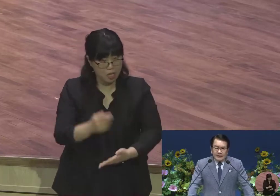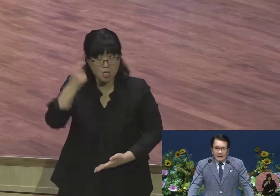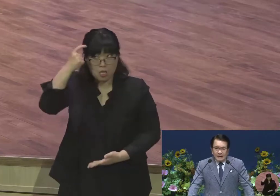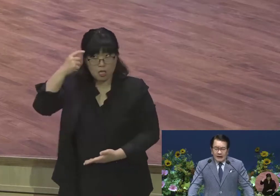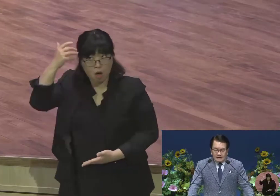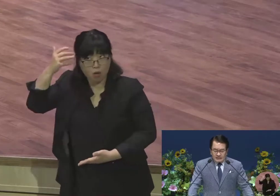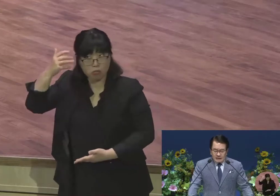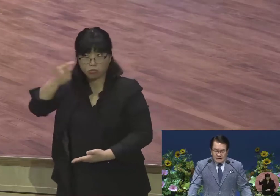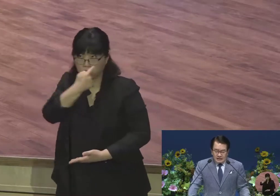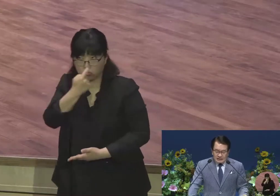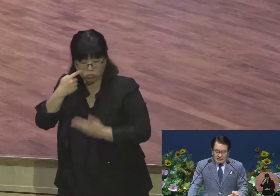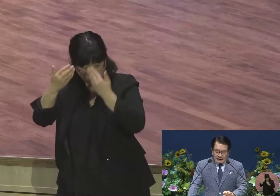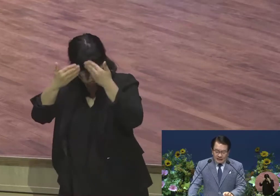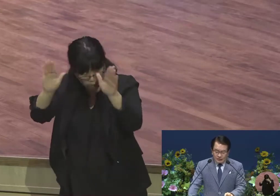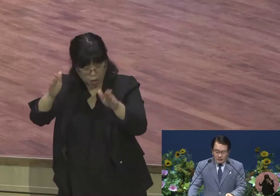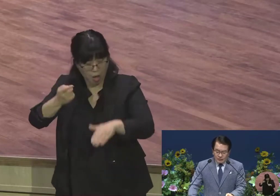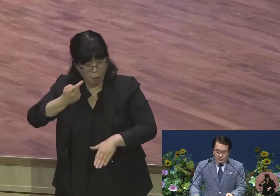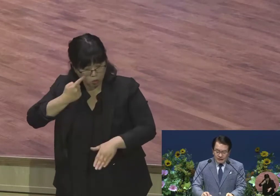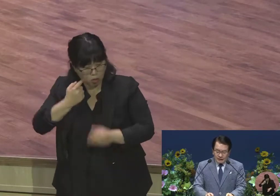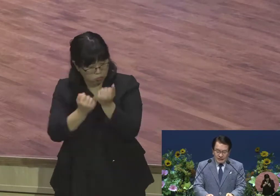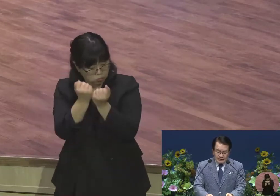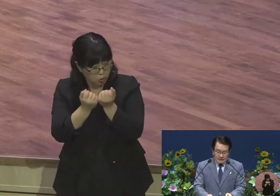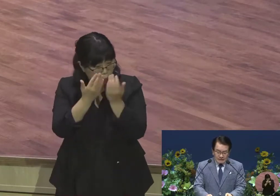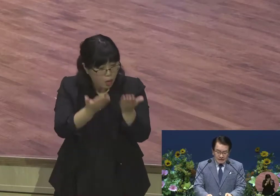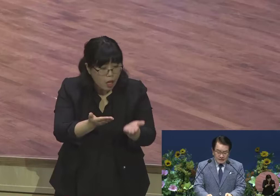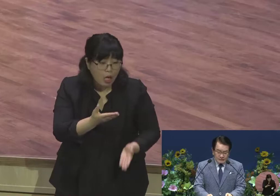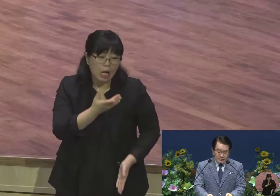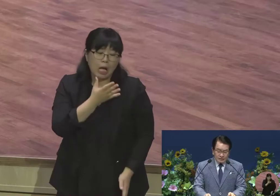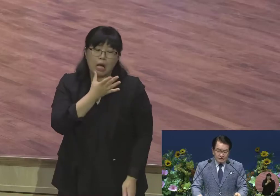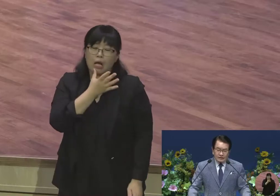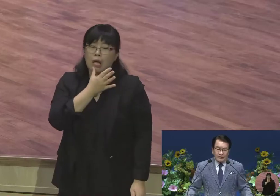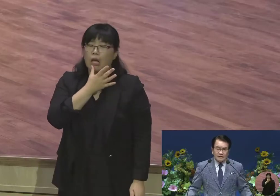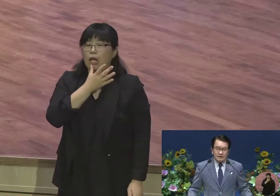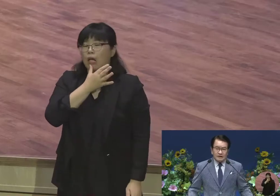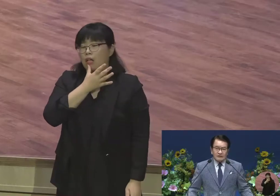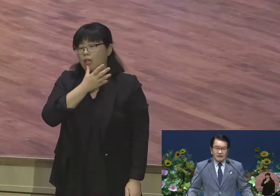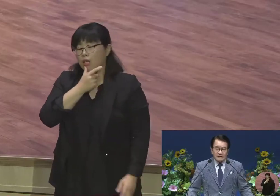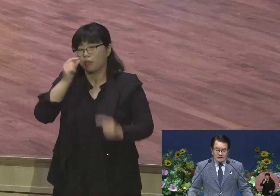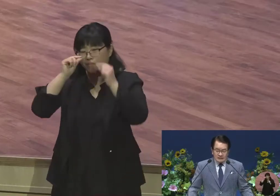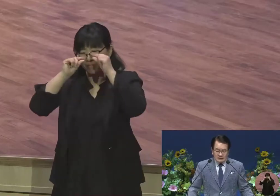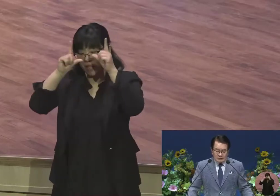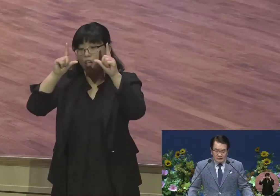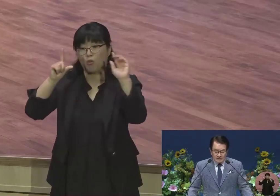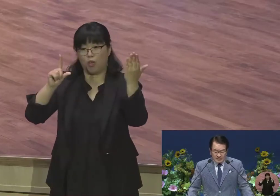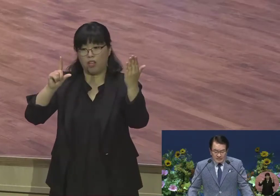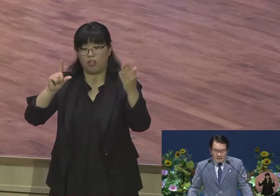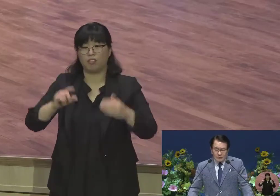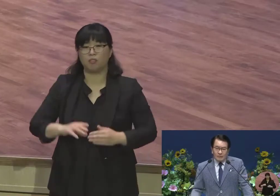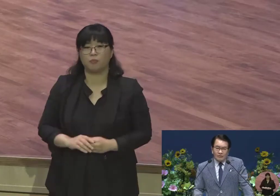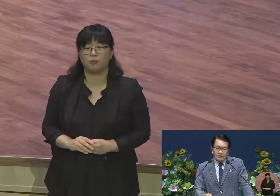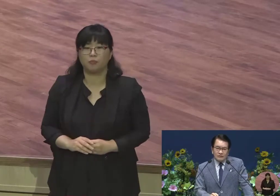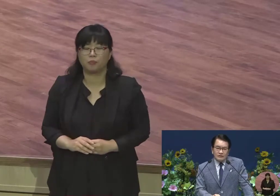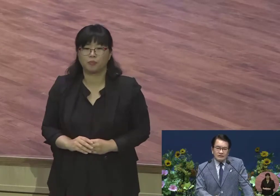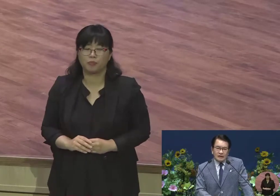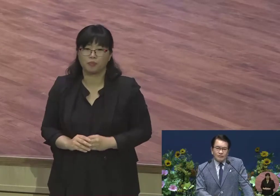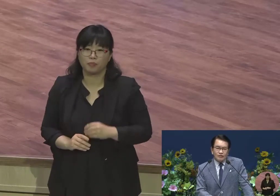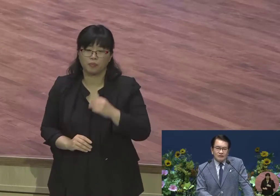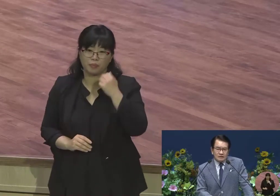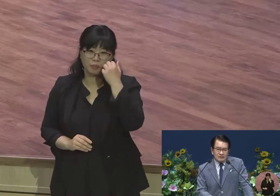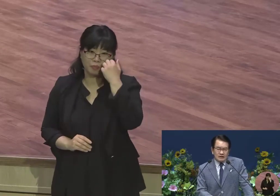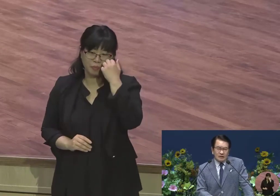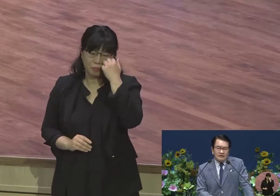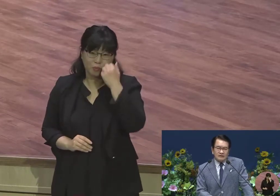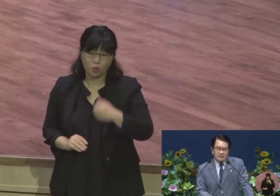내 가정에 있는 각종 문제에 대해서 이제는요. 사도행전 1장 1절 3절 8절 오직